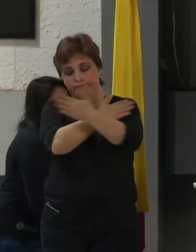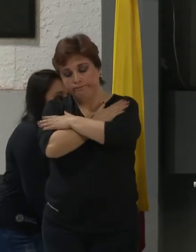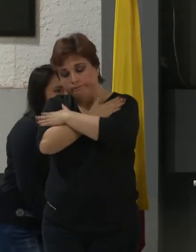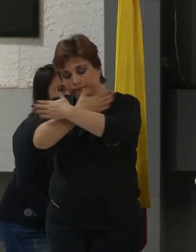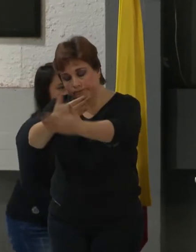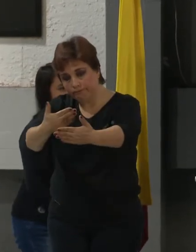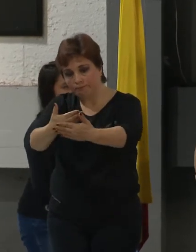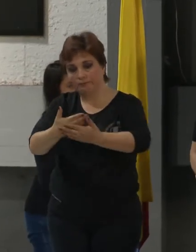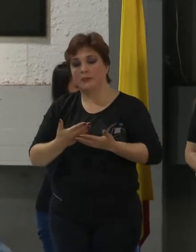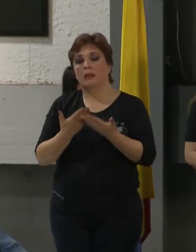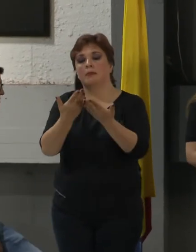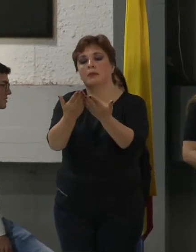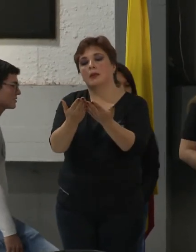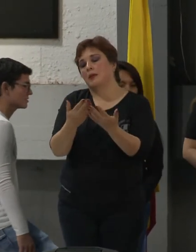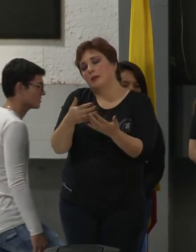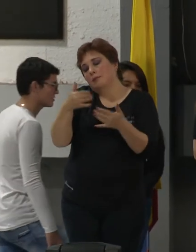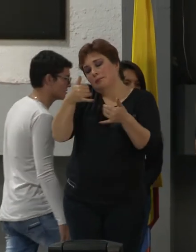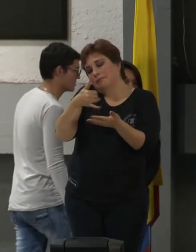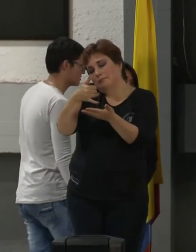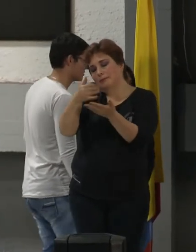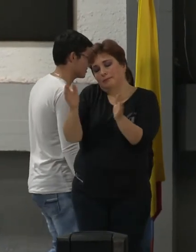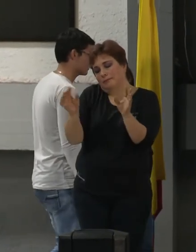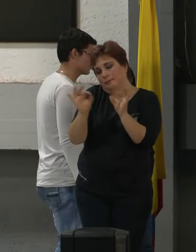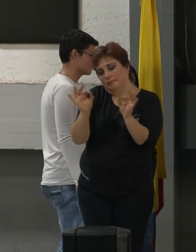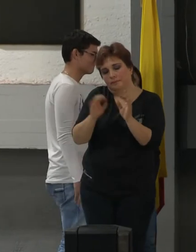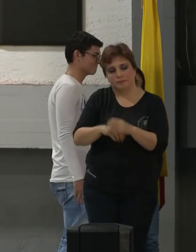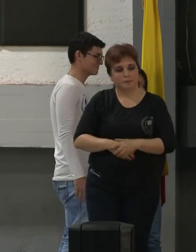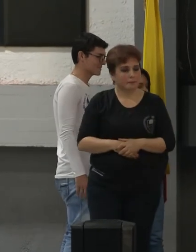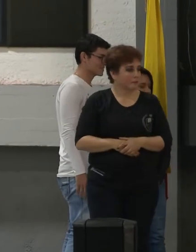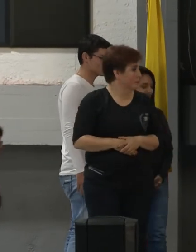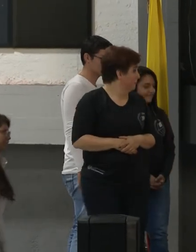entregamos un premio simbólico con el logo que elaborar